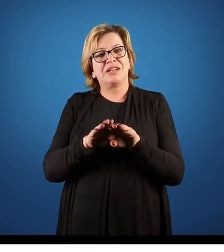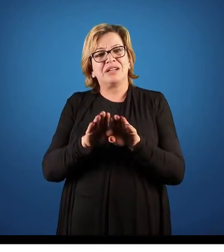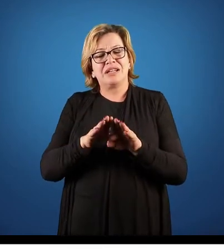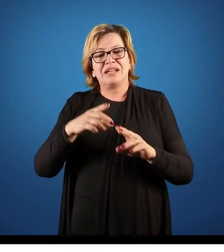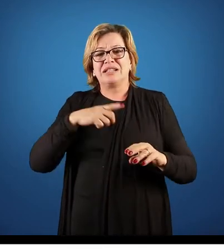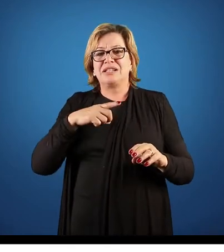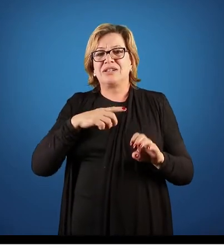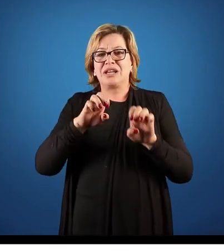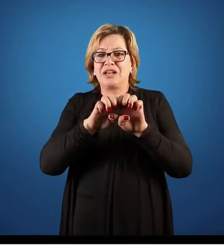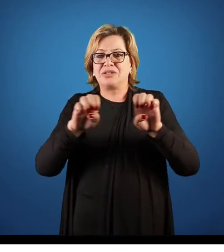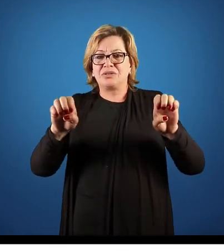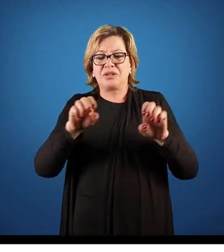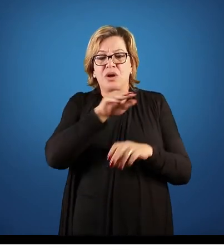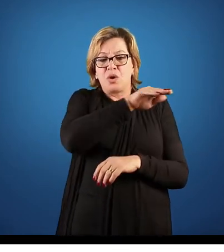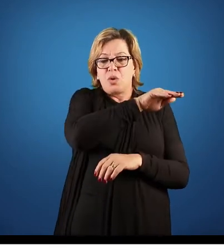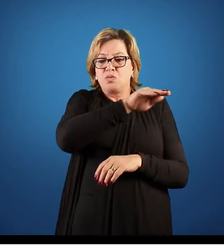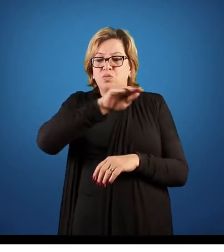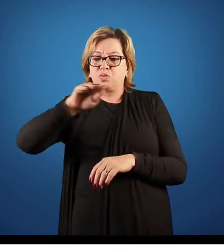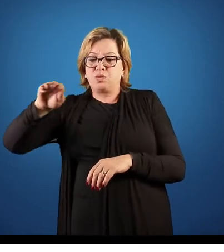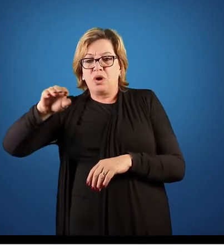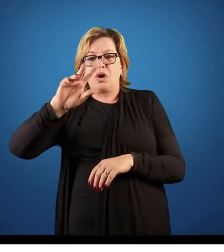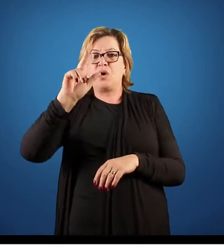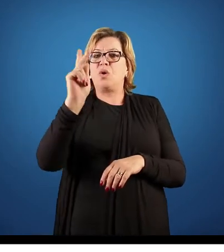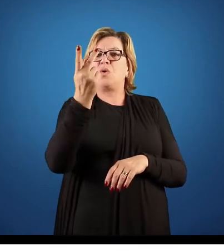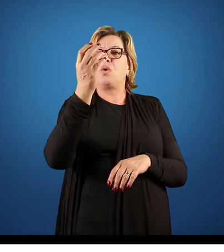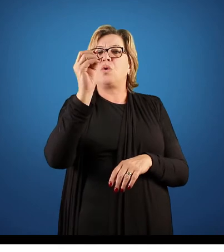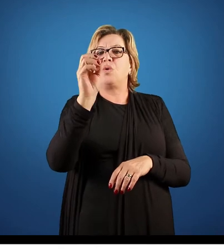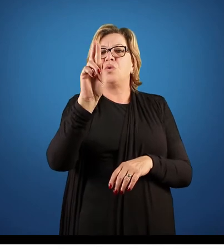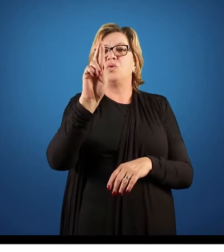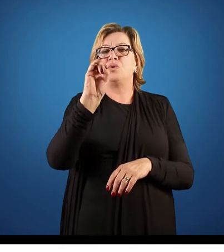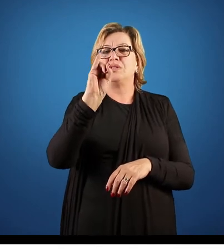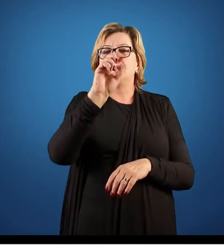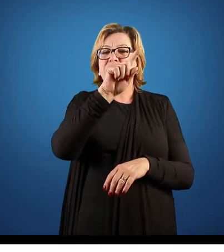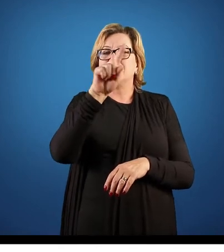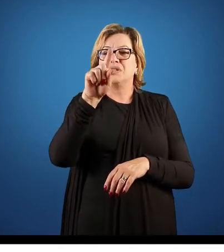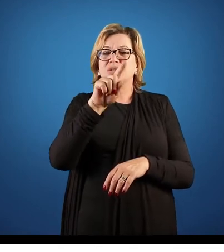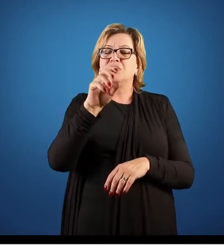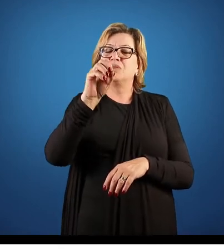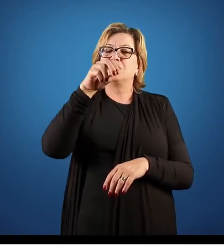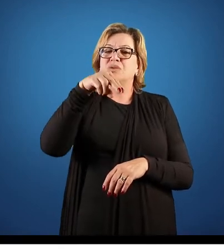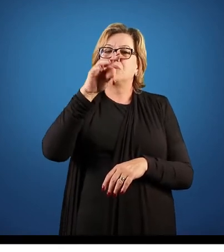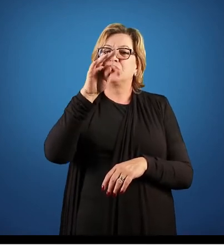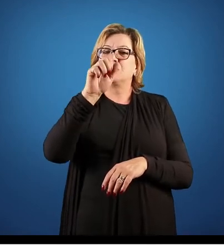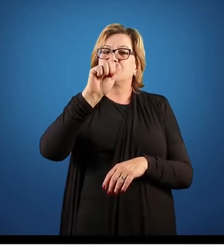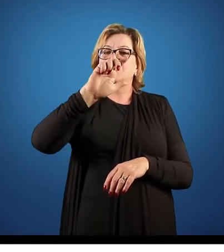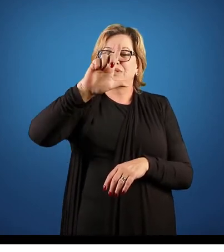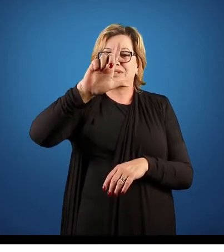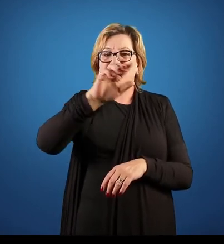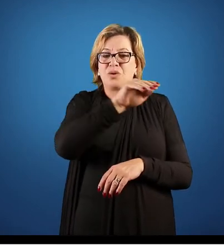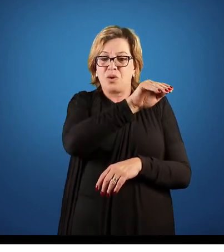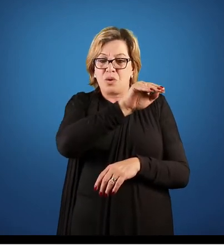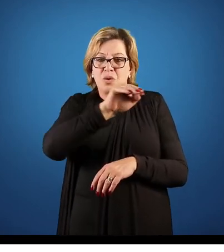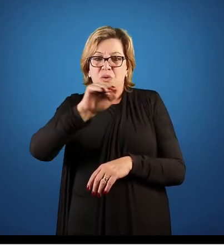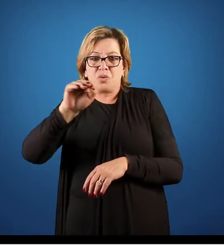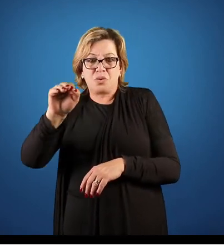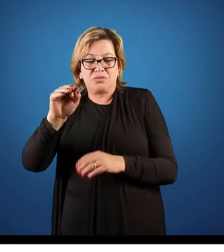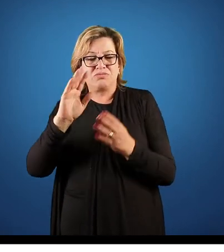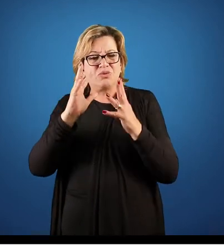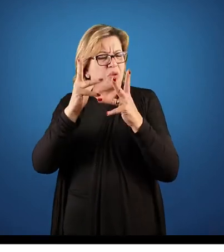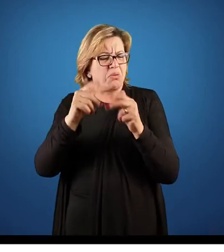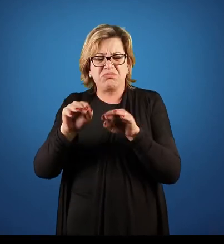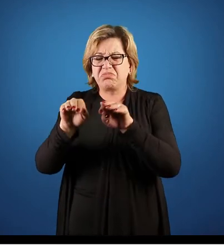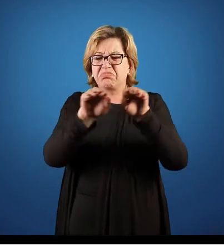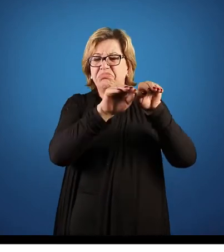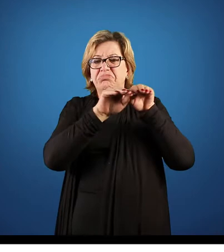horizontal nem de todo mundo fica no mesmo time trabalhando com relação aos processos ea matricial de gente fala que é